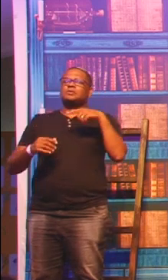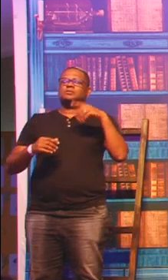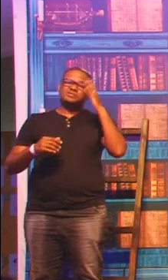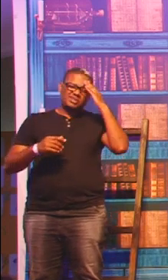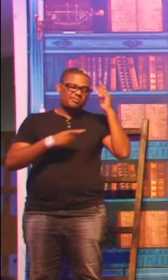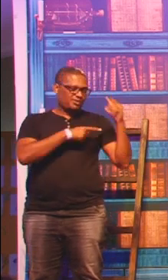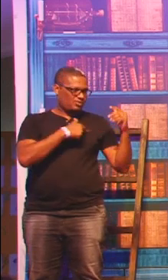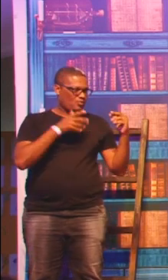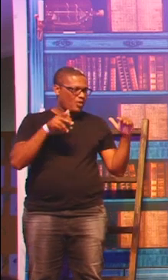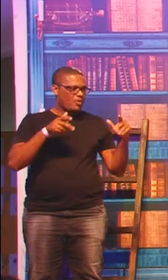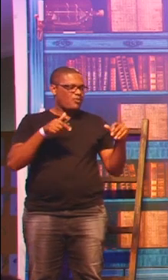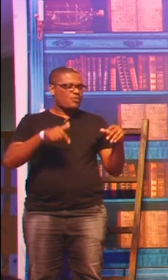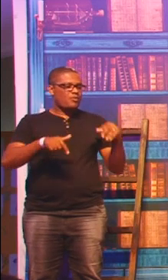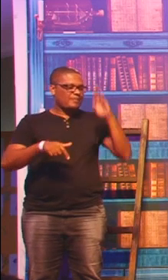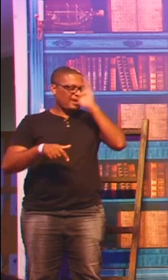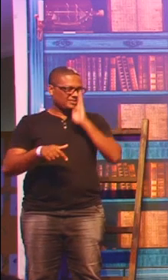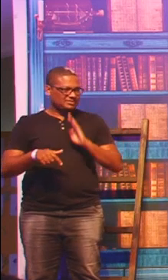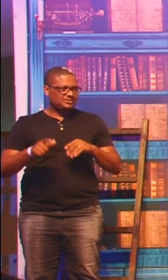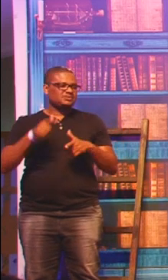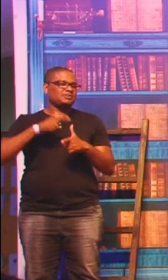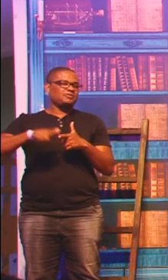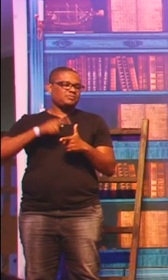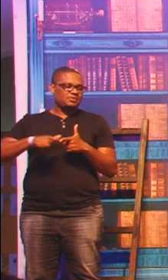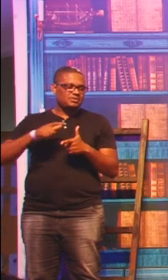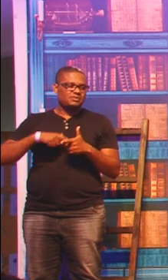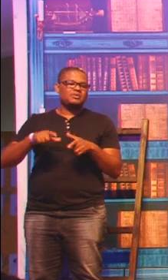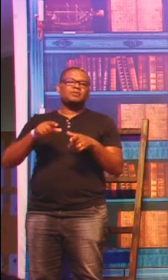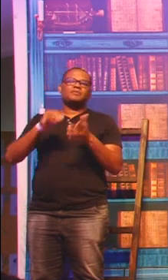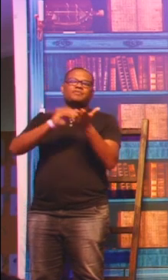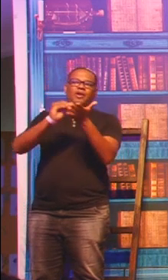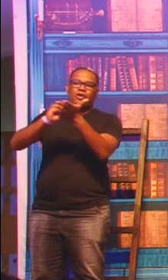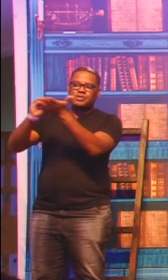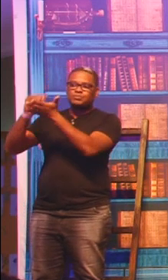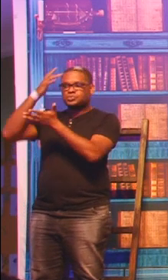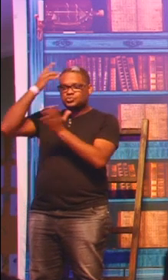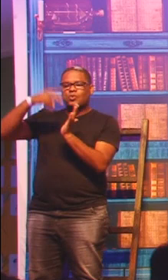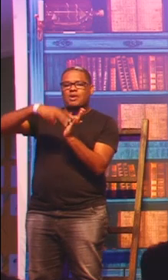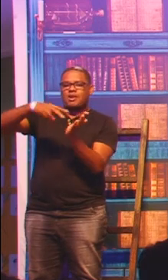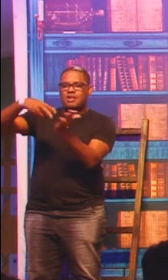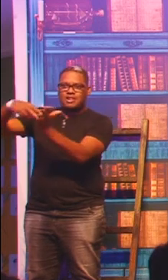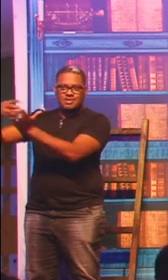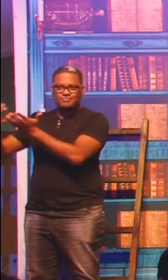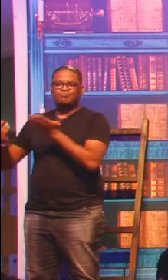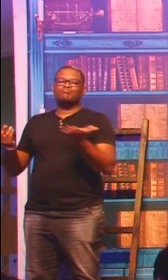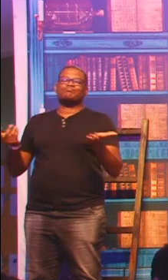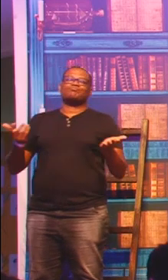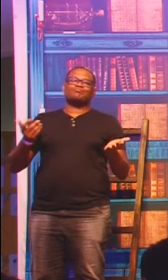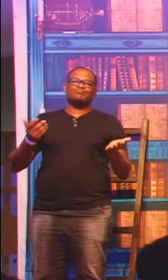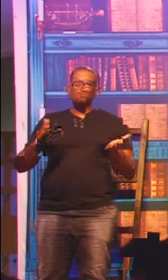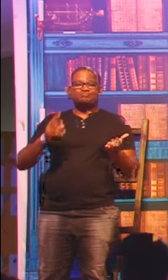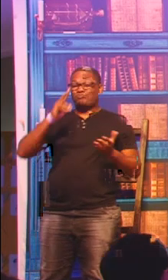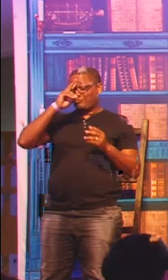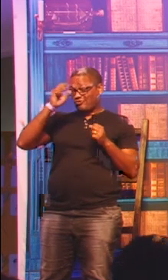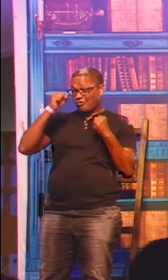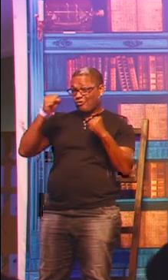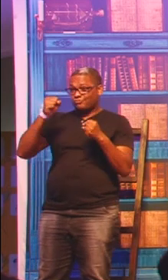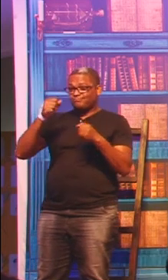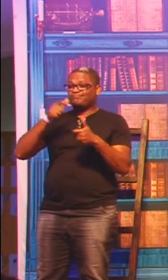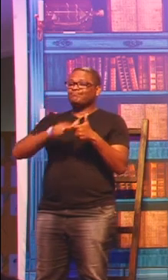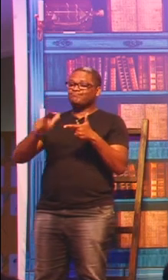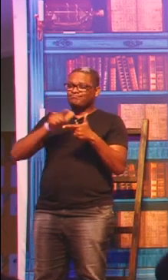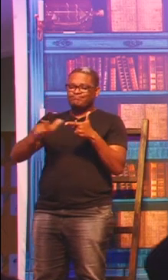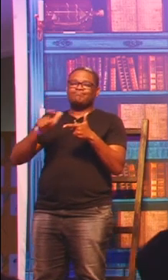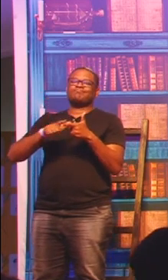Marcelo falou, no país. A gente tem um problema de formação de leitores, é um problema forte,